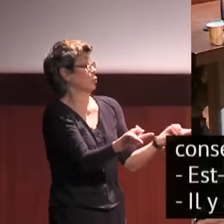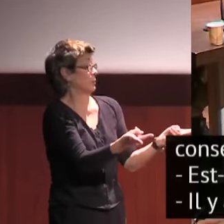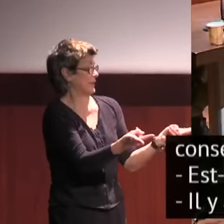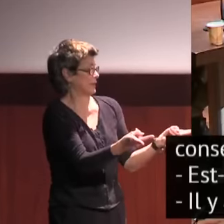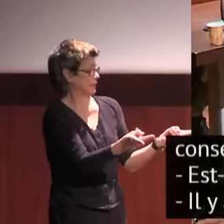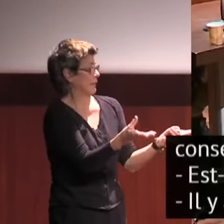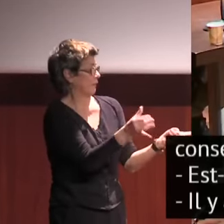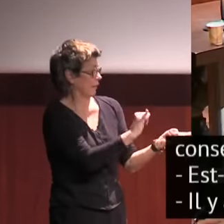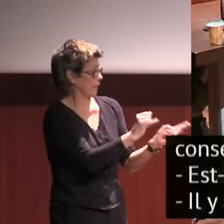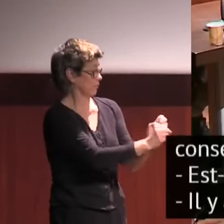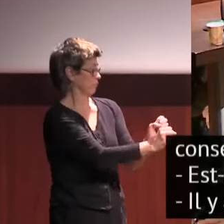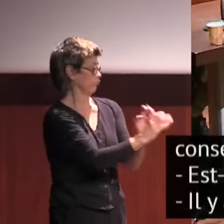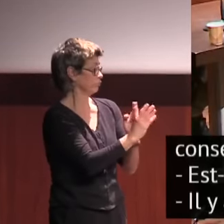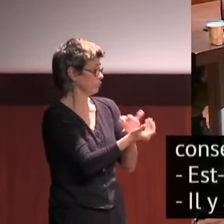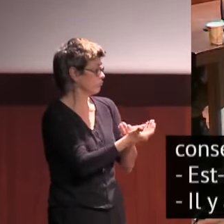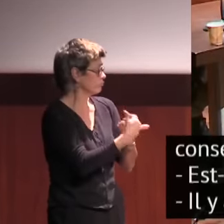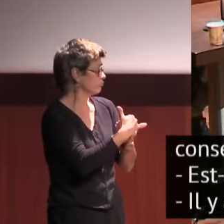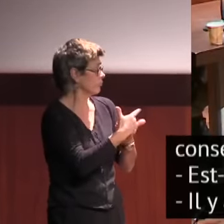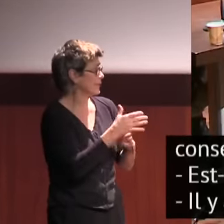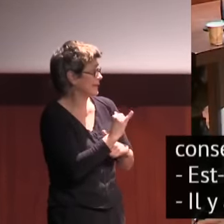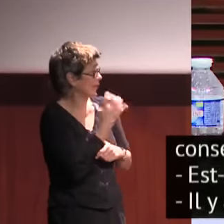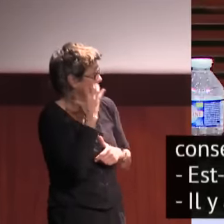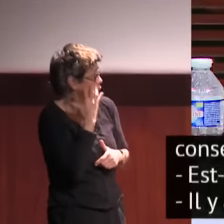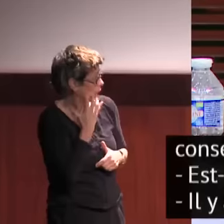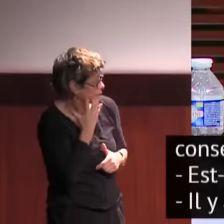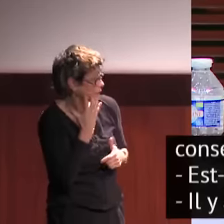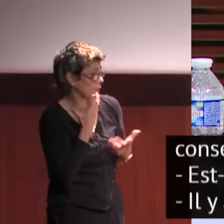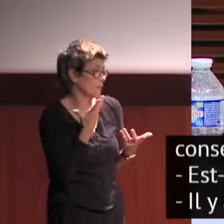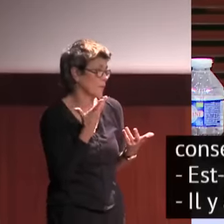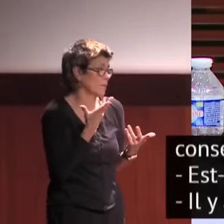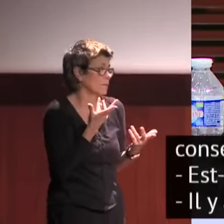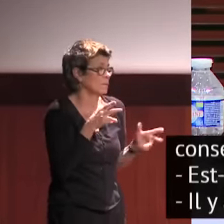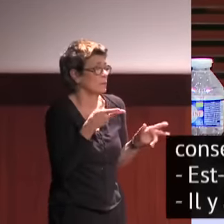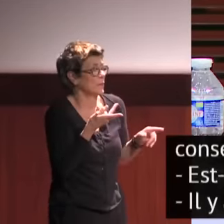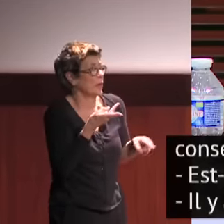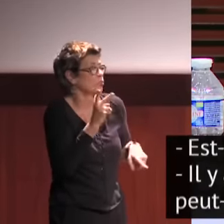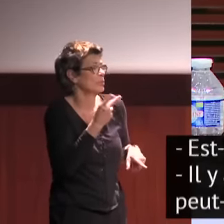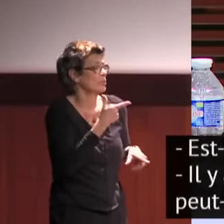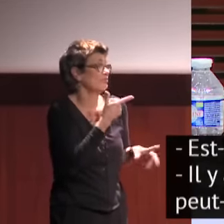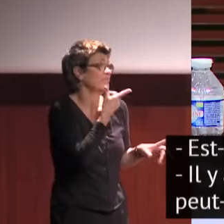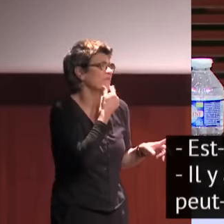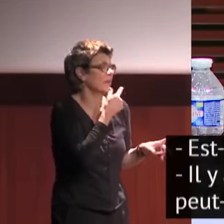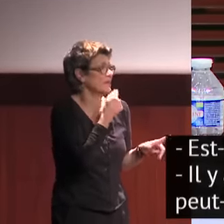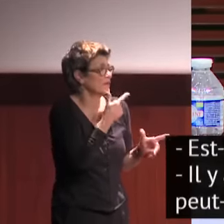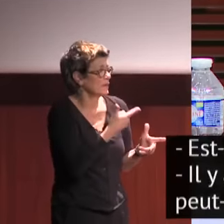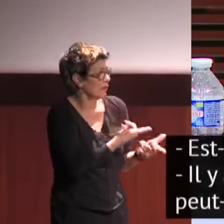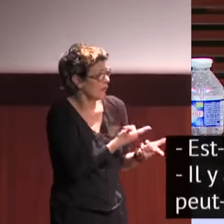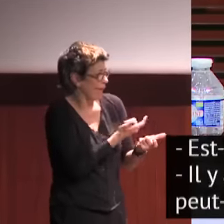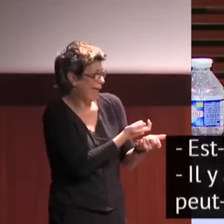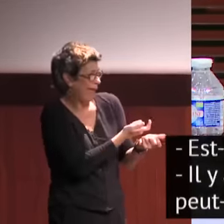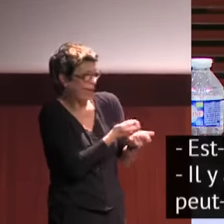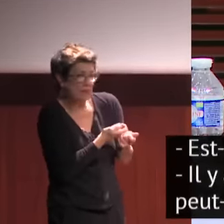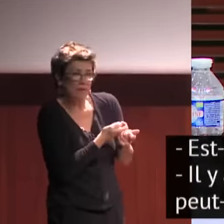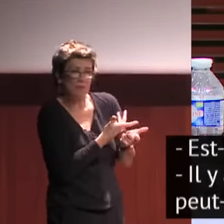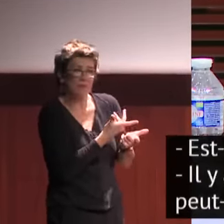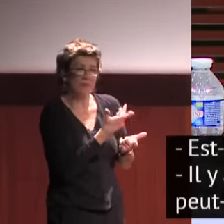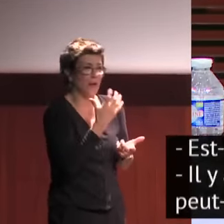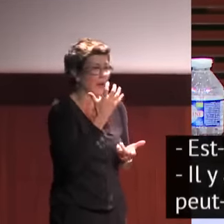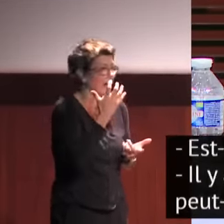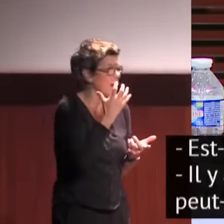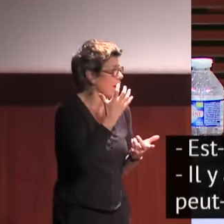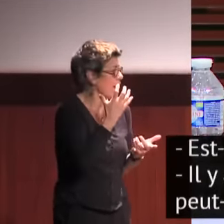des adolescents. Donc, c'est vrai que c'est assez, ça peut être plus facile d'intéresser de jeunes enfants, des adolescents, ça peut être un peu plus